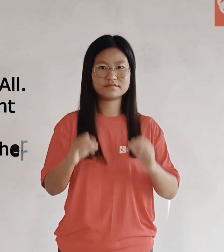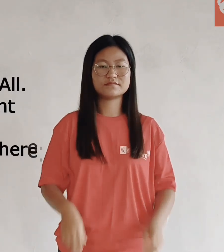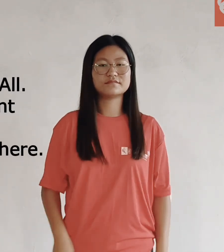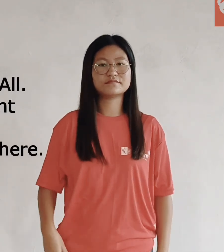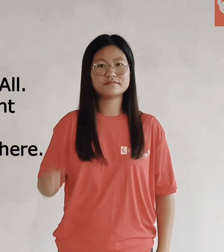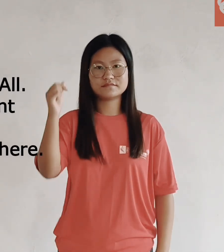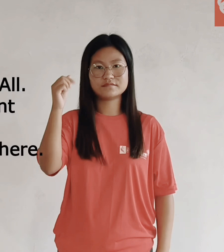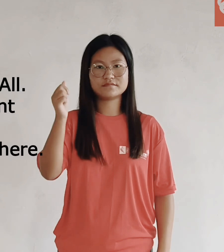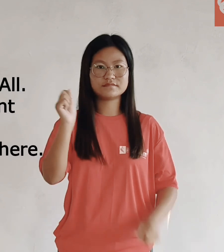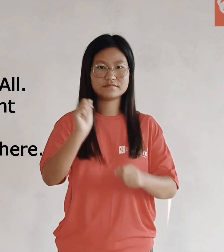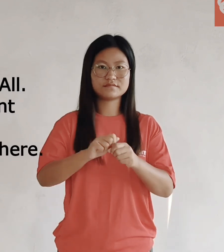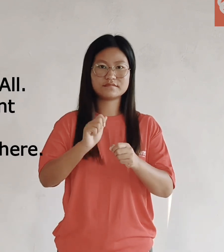greater investment